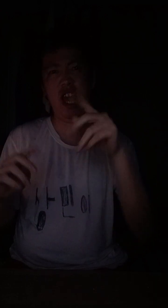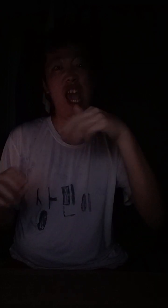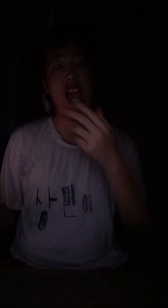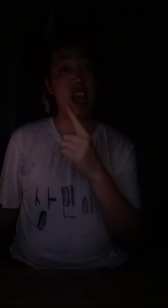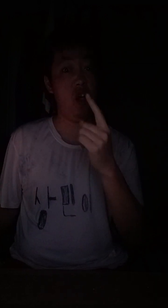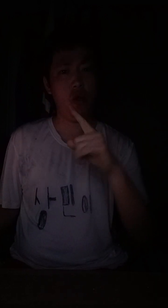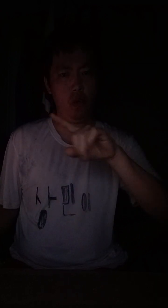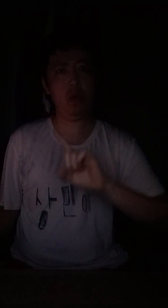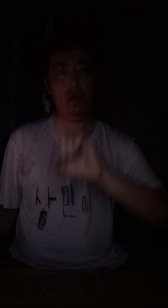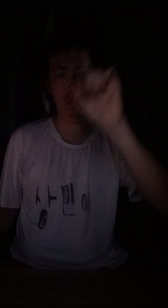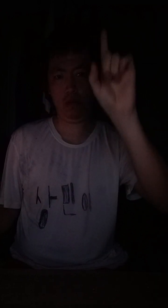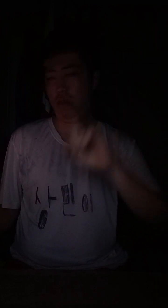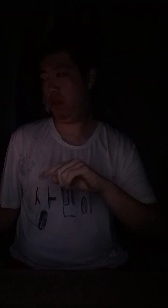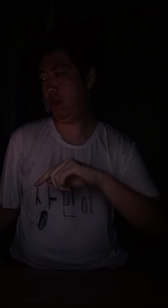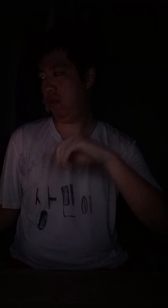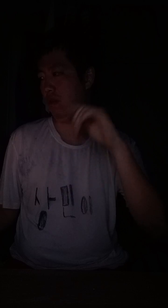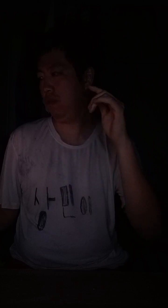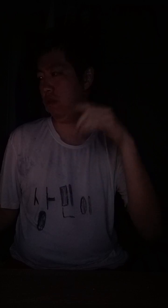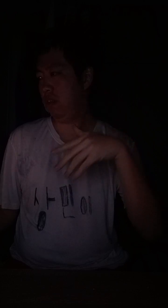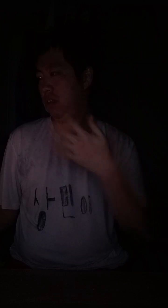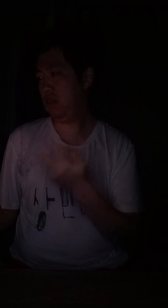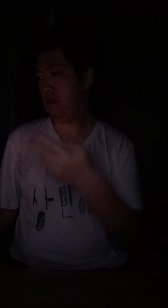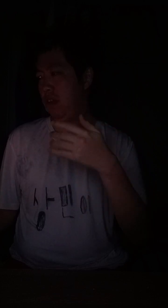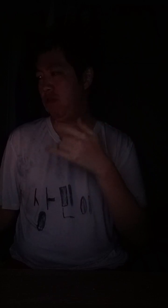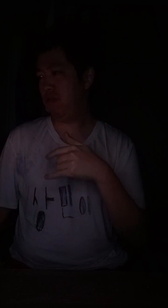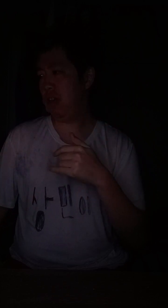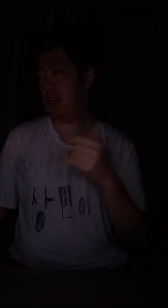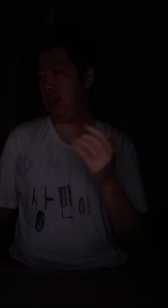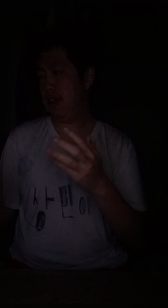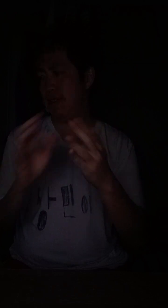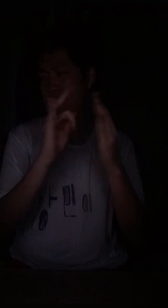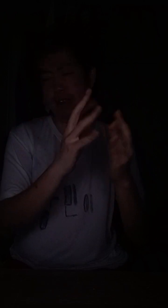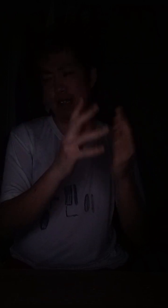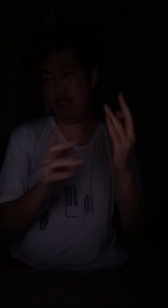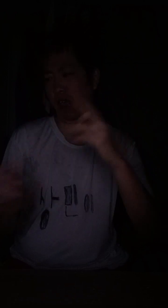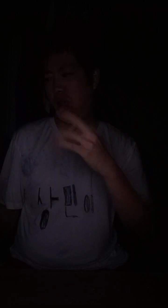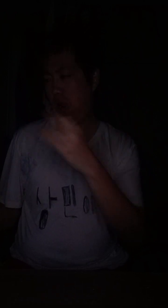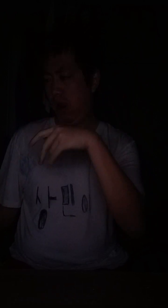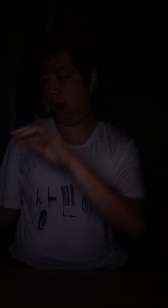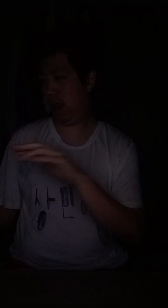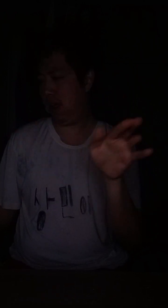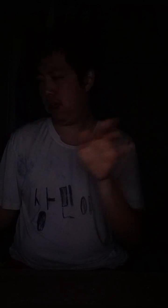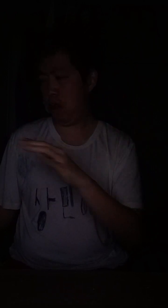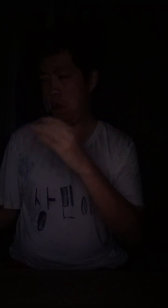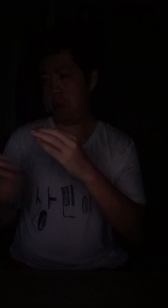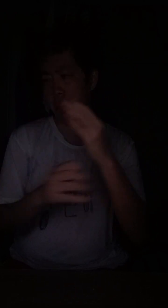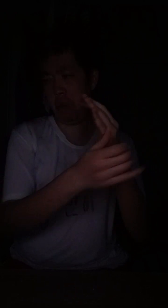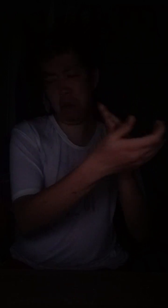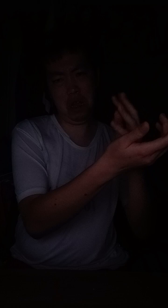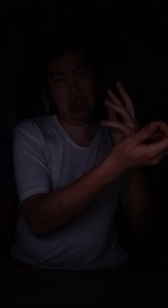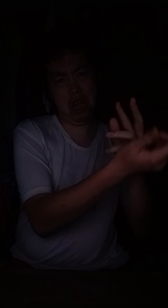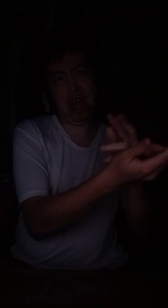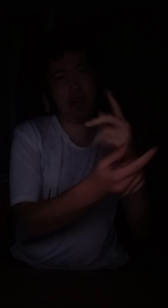앵커가 도마에 올랐습니다. 야당은 박 후보자가 지난 2월 윤석열 대통령과 대담해서 김건희 여사 명품 가방